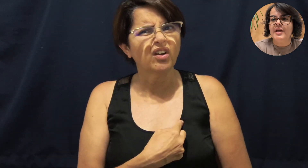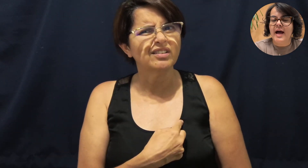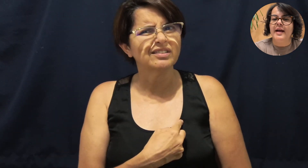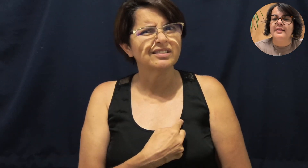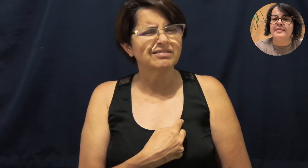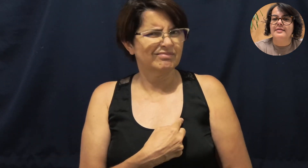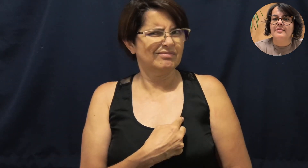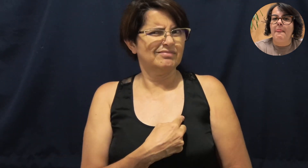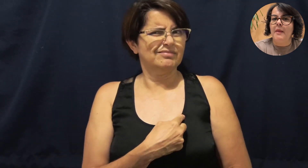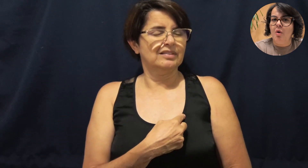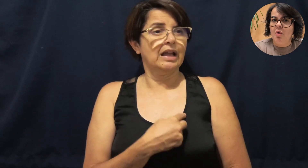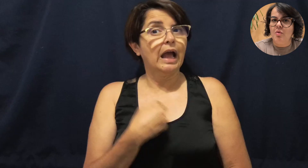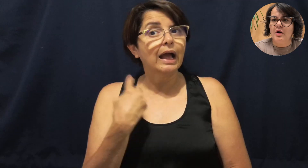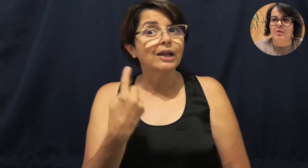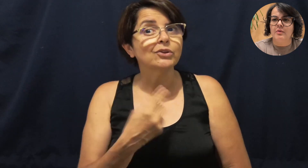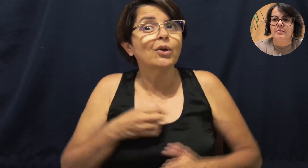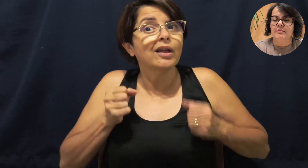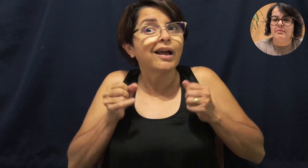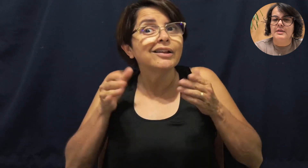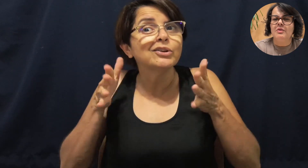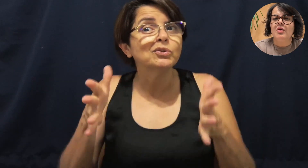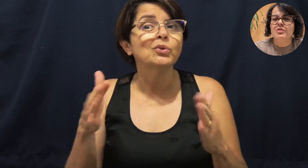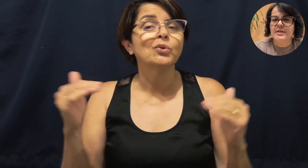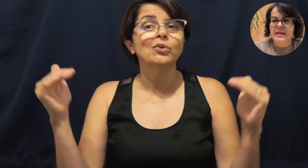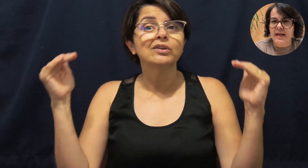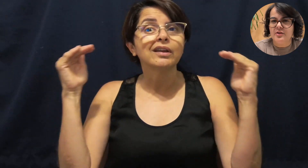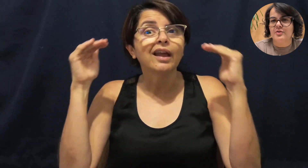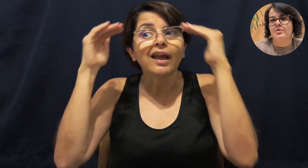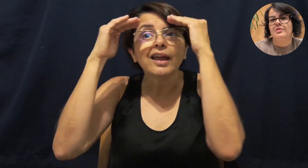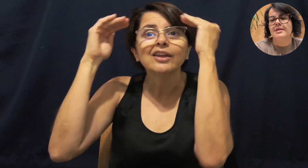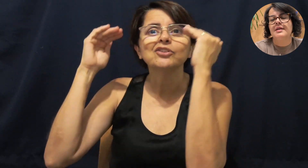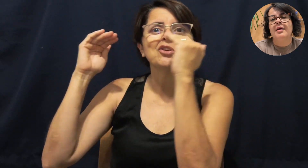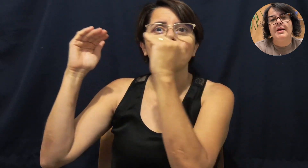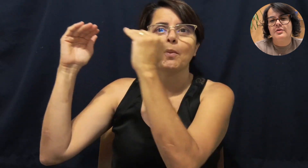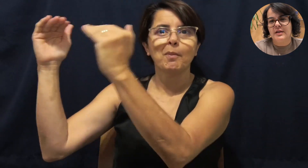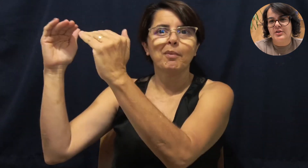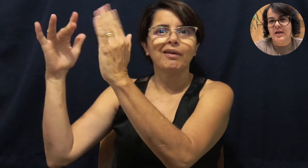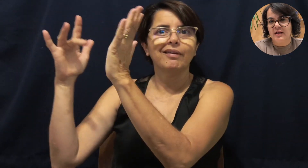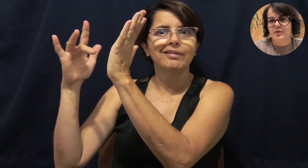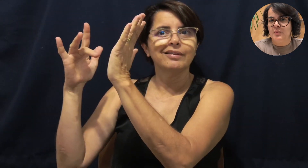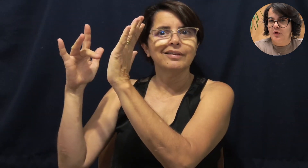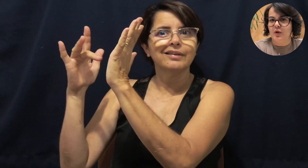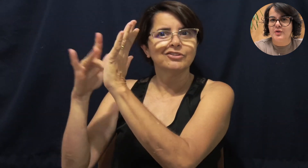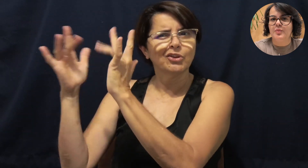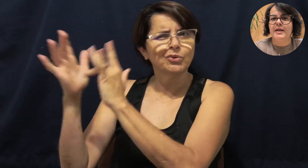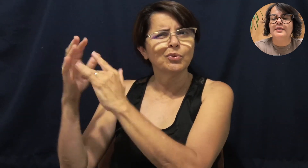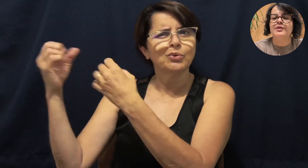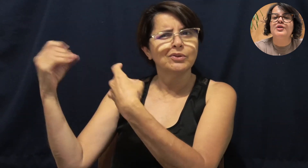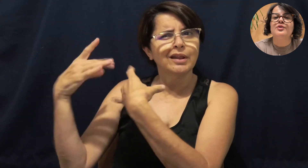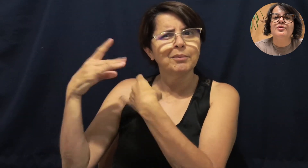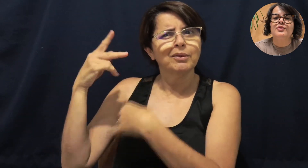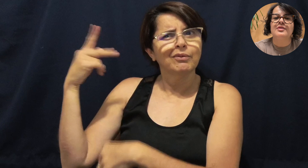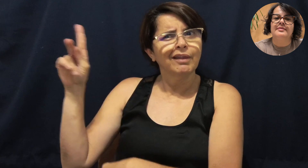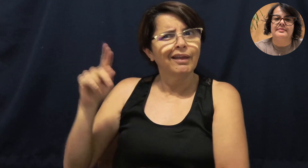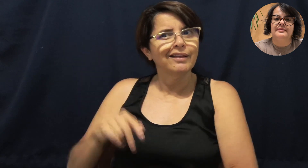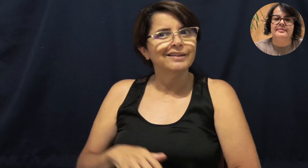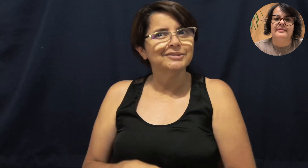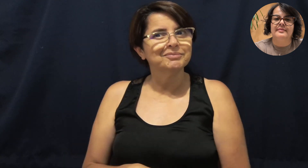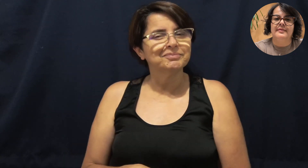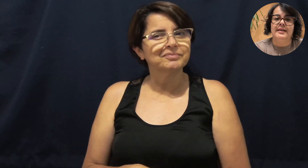atitudes diárias honram, são condizentes com os ensinamentos deixados pelo nosso Mestre